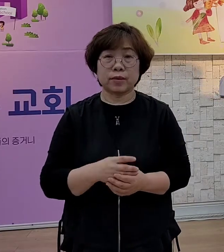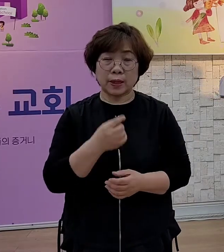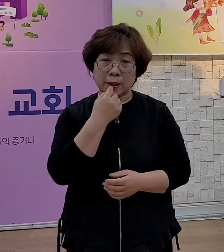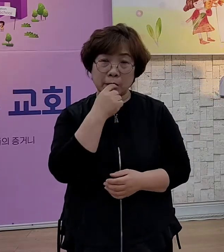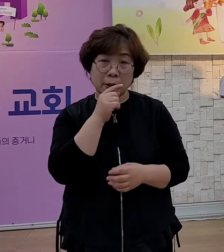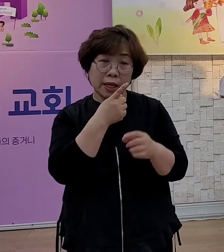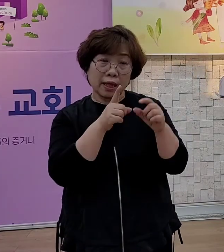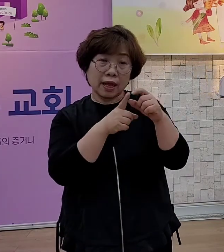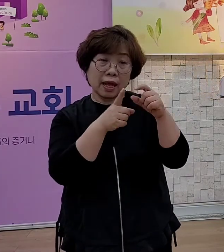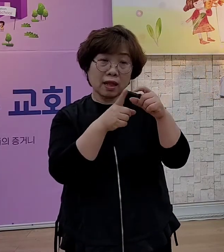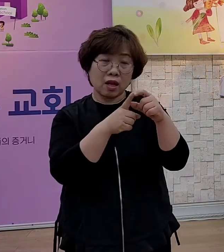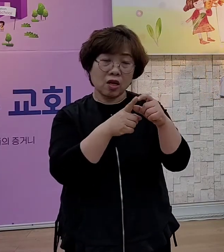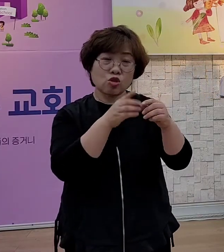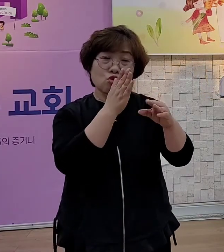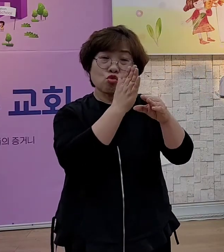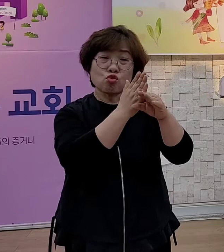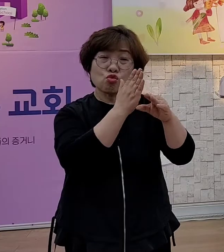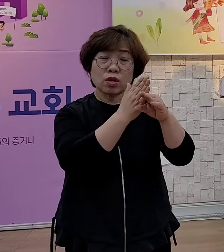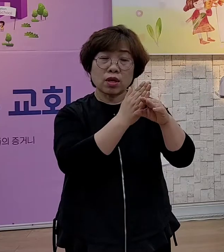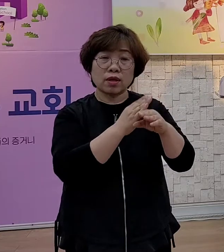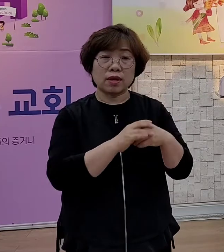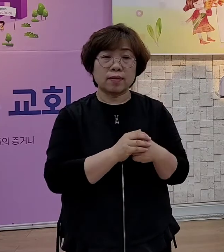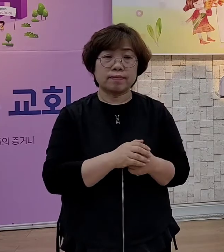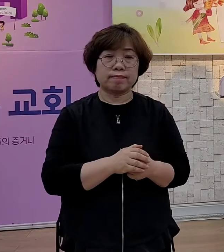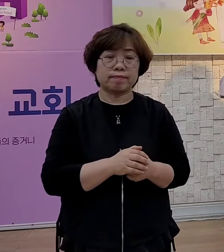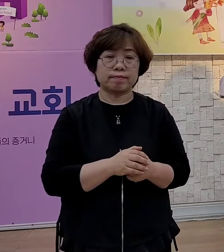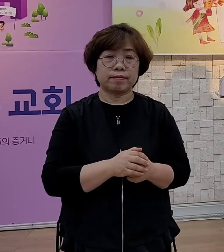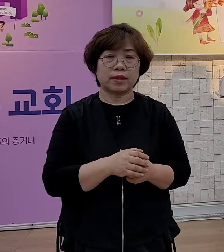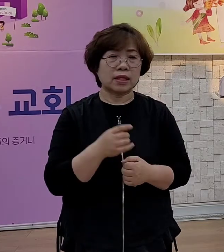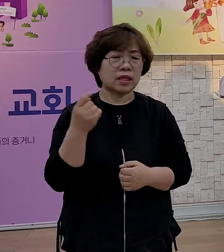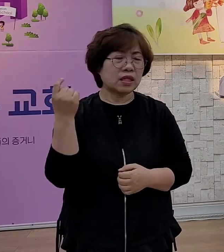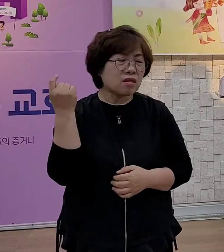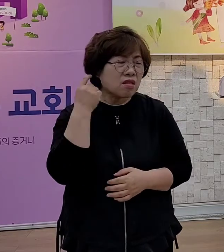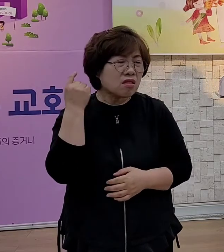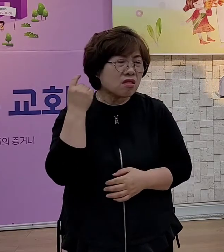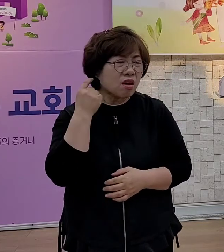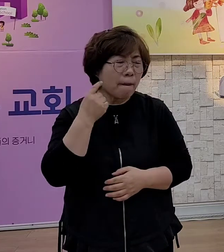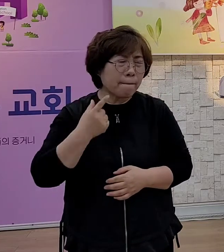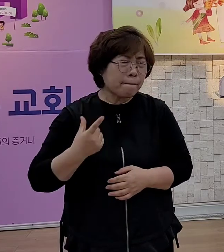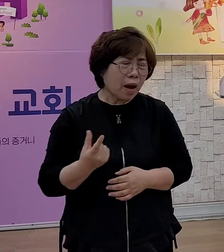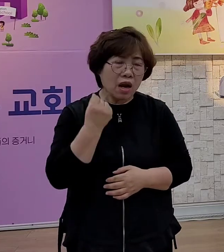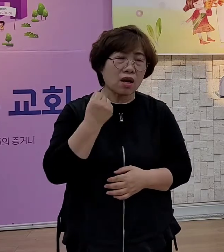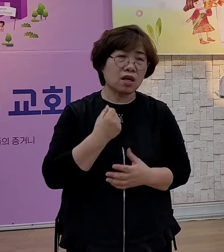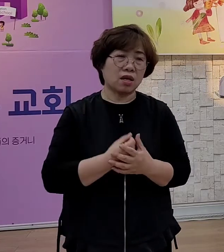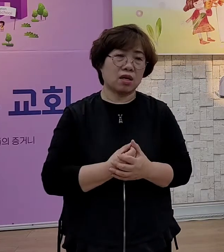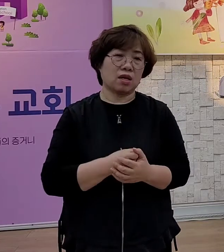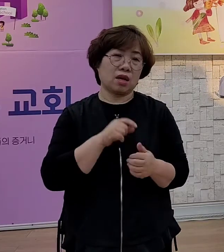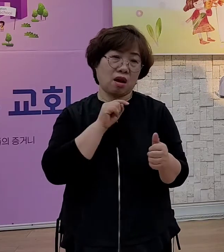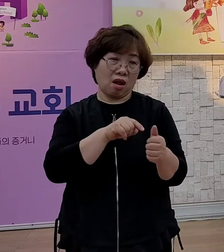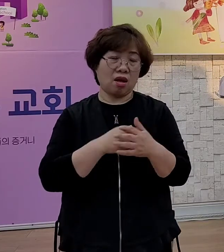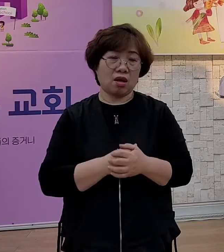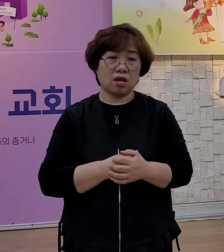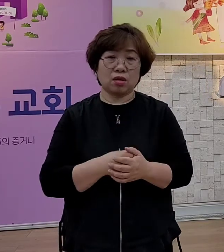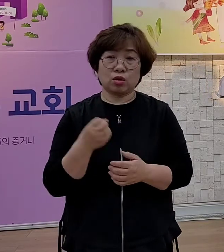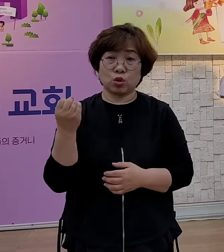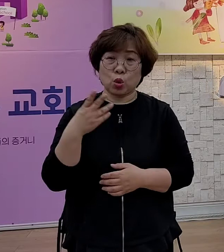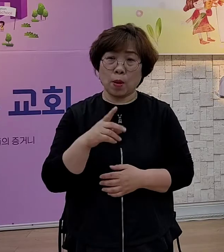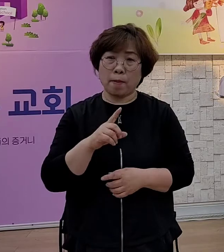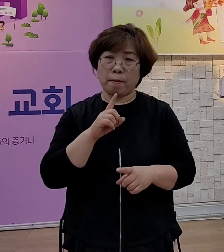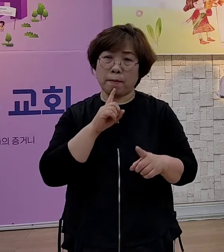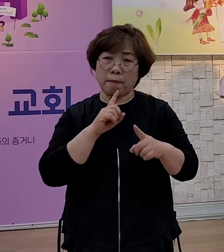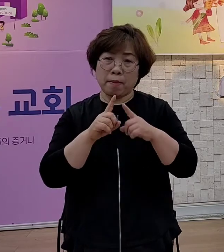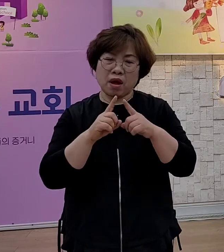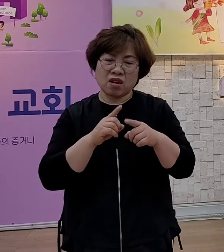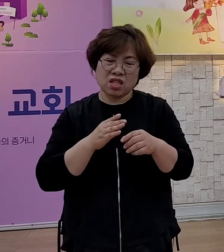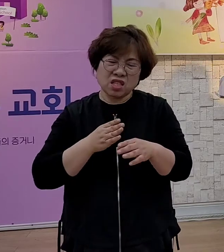표시해 놨습니다. 그 중에 좋은 예가 뭐냐면 듣기는 속히 해라, 그리고